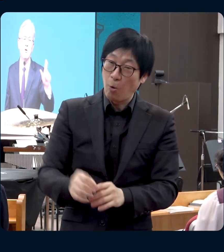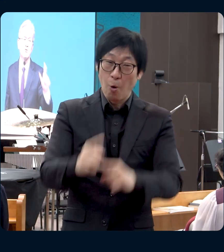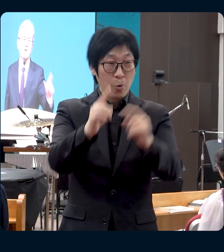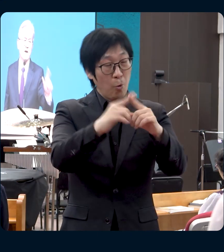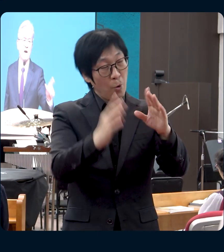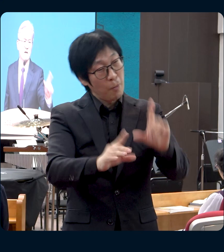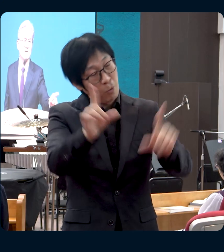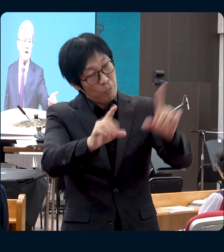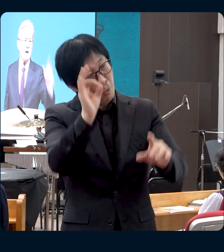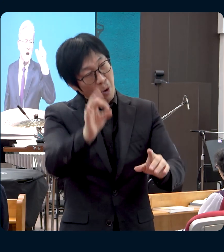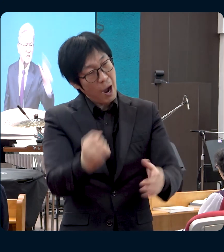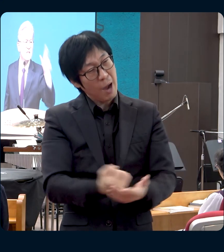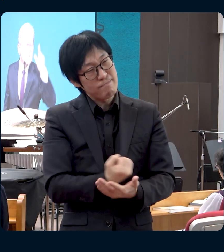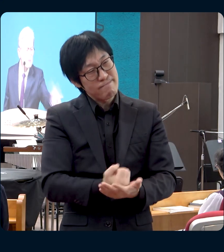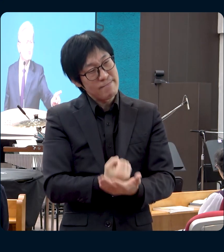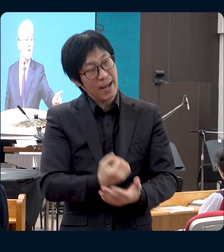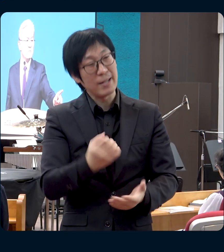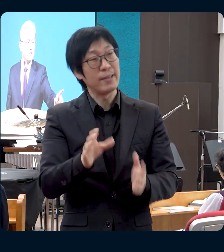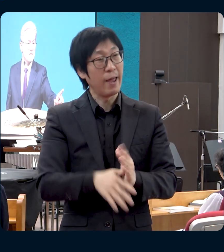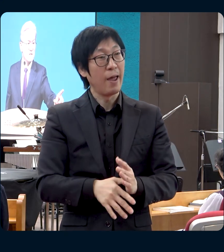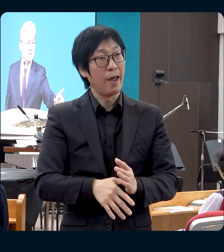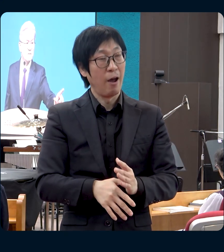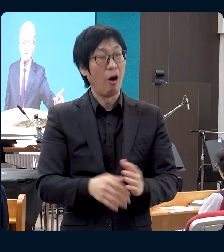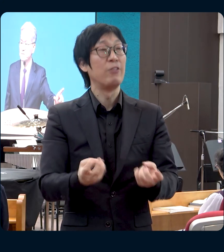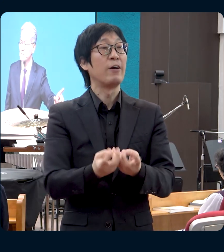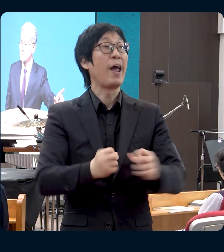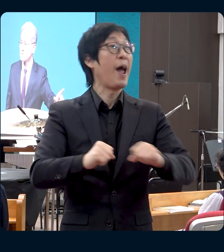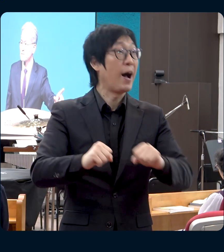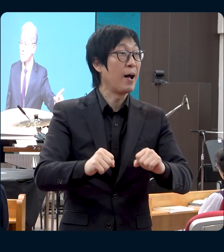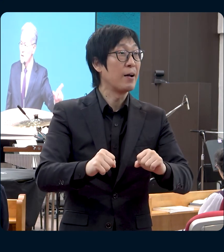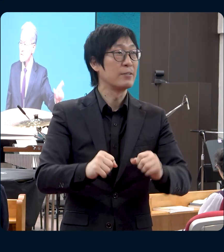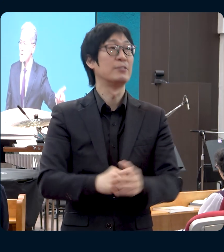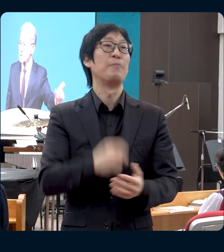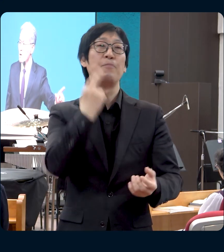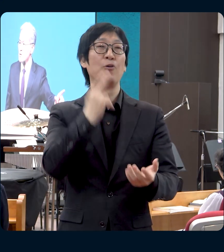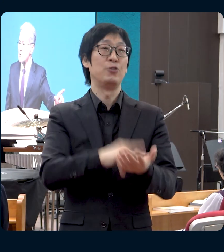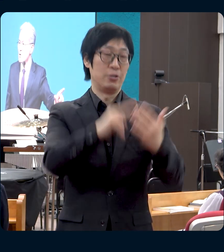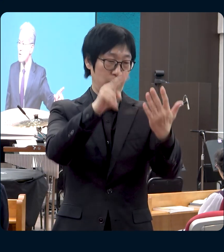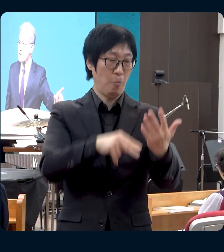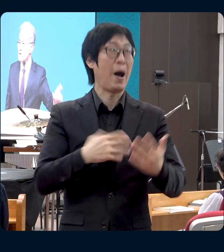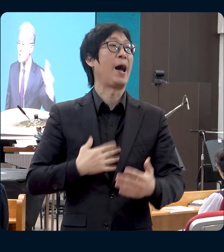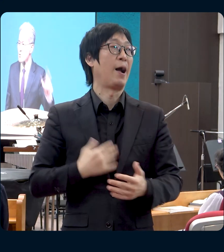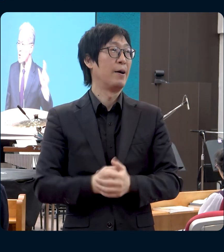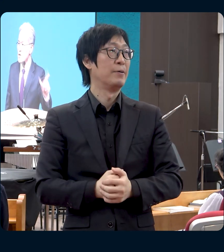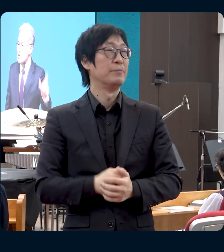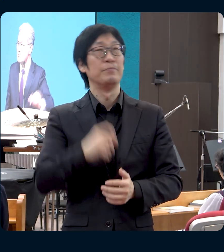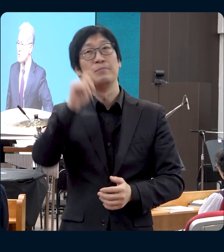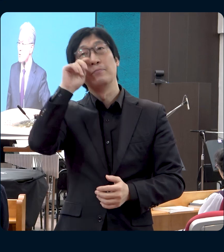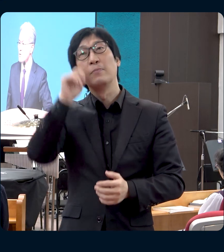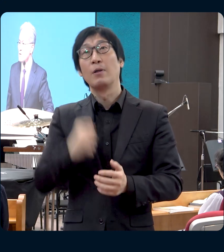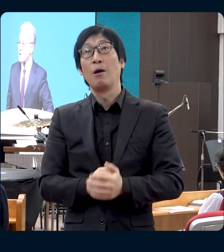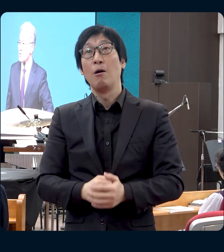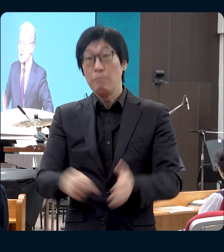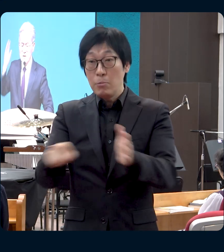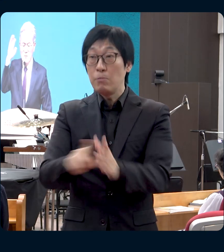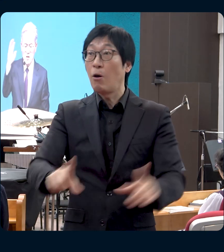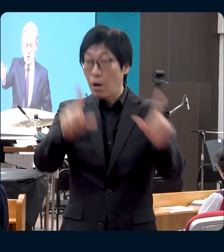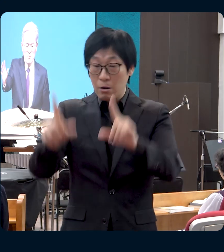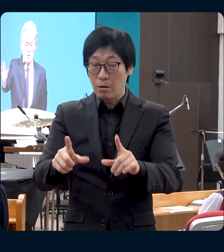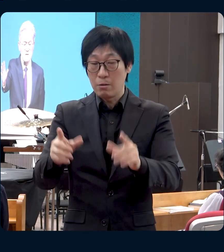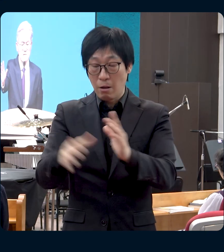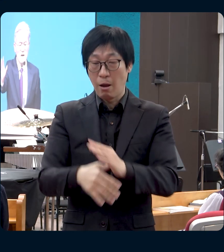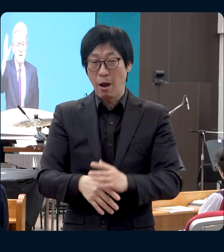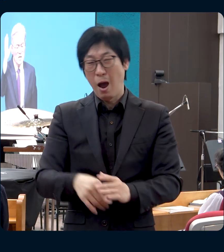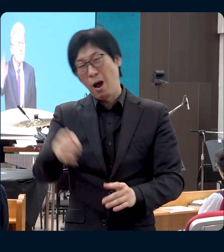그때 어떻게 해야 하는가 하는 이 중요한 메시지. 신앙생활 하면서 성도에게 시험 들고 교회 때문에